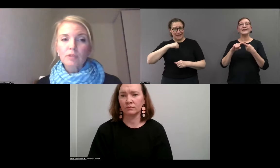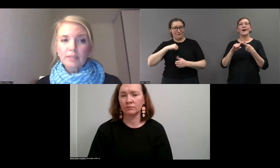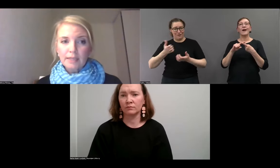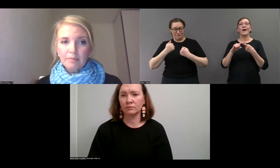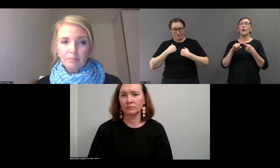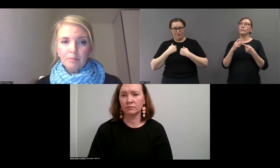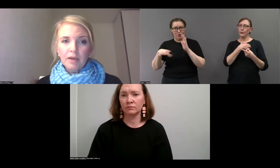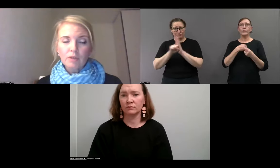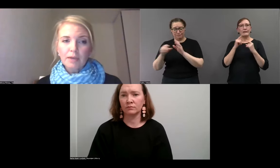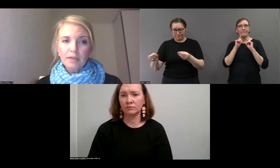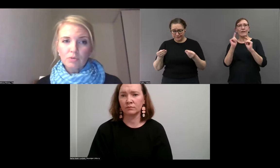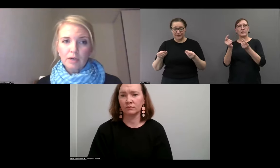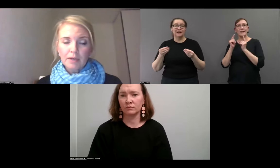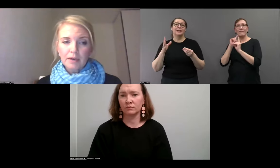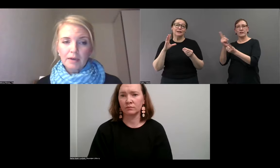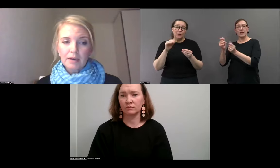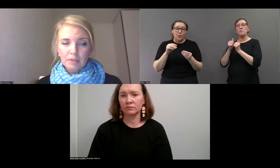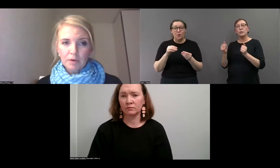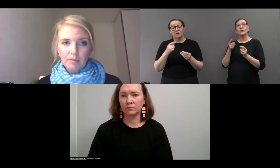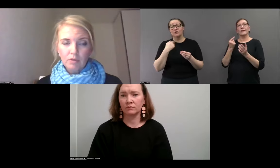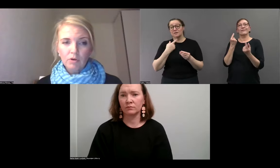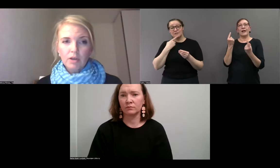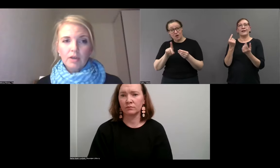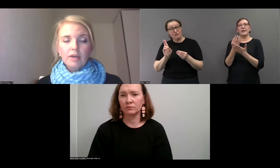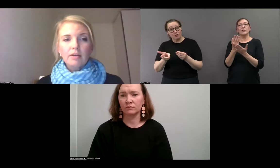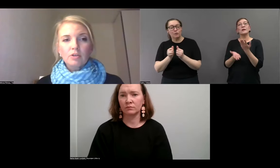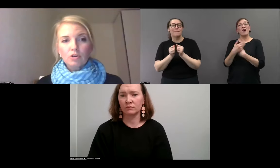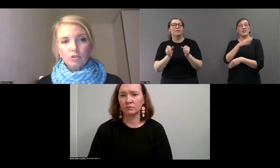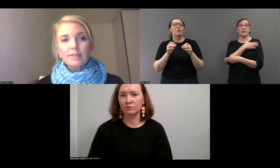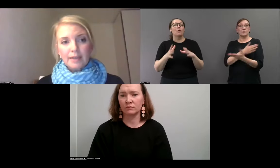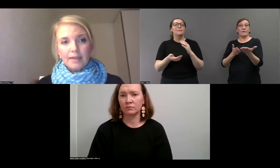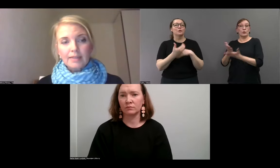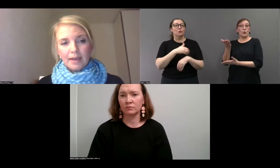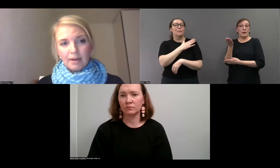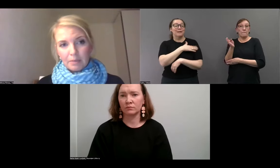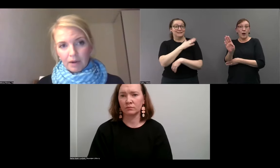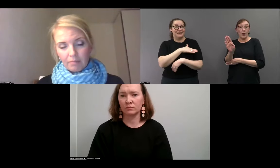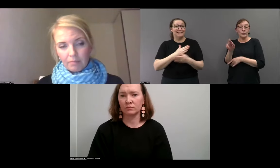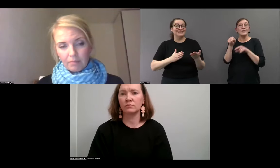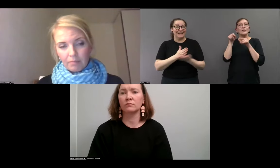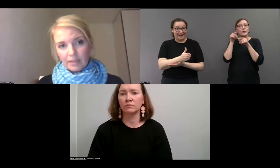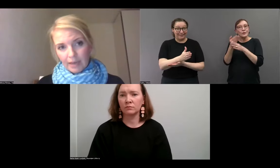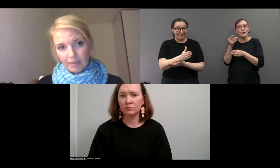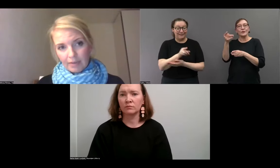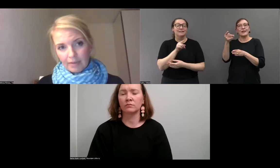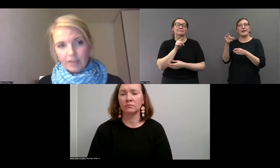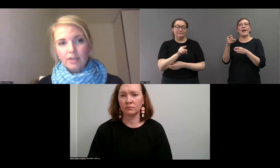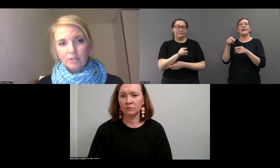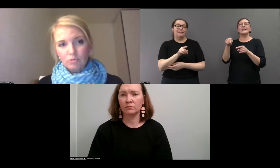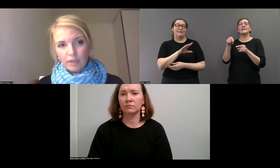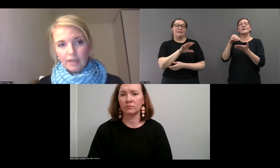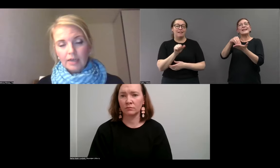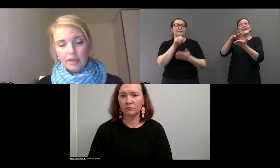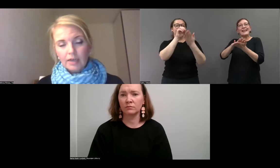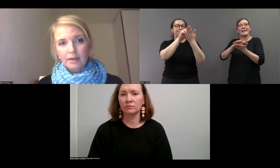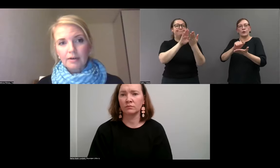niitä, mutta se, että palaute menee suoraan meidän asiakaspalveluun, johtaa siihen, että nämä kaikki palautteet jäävät niin